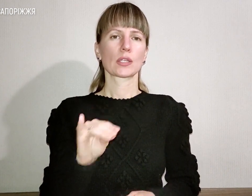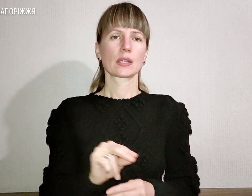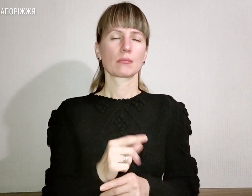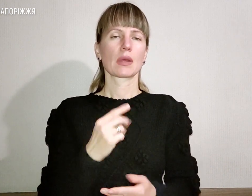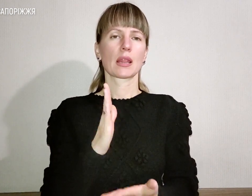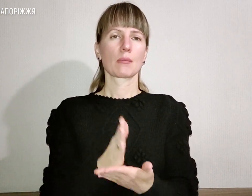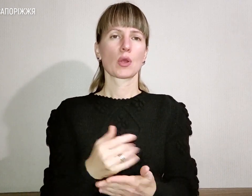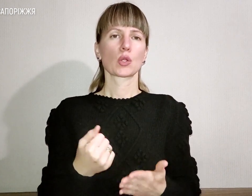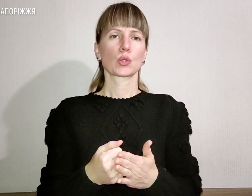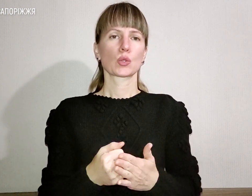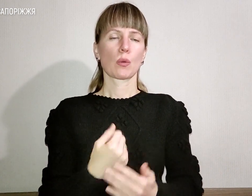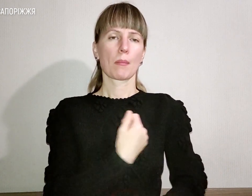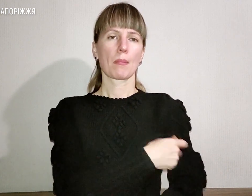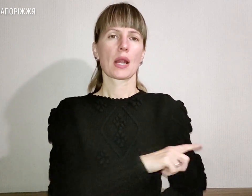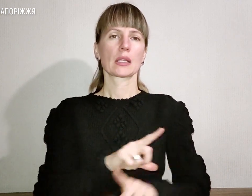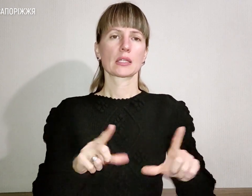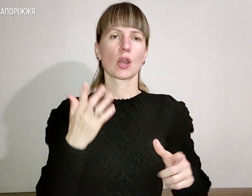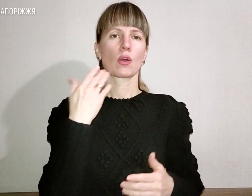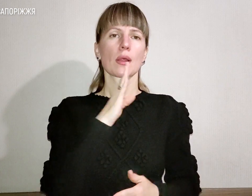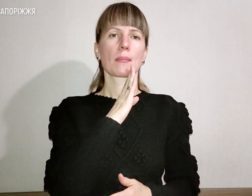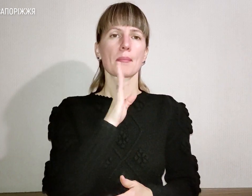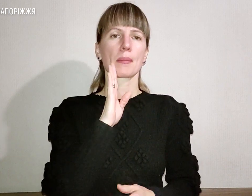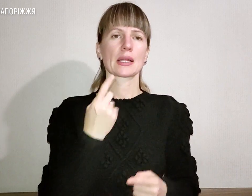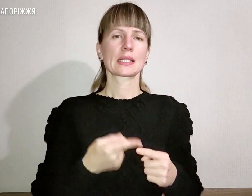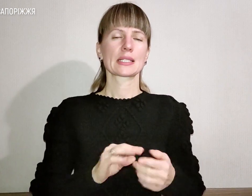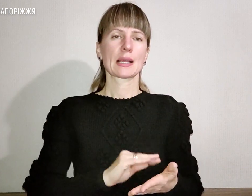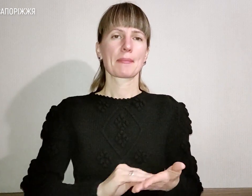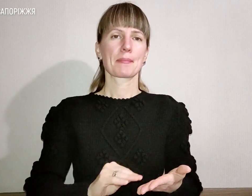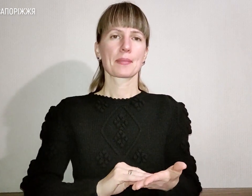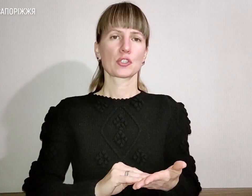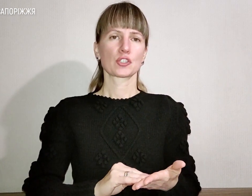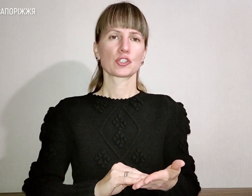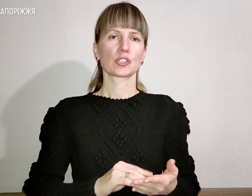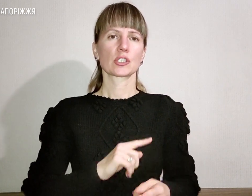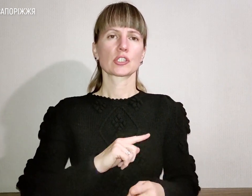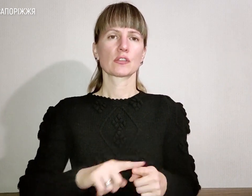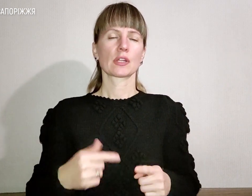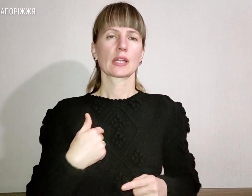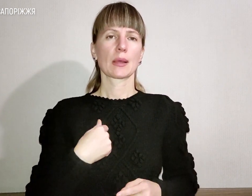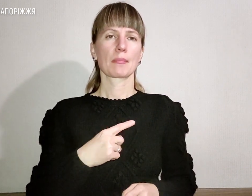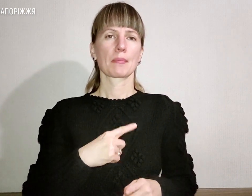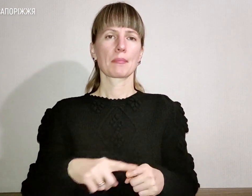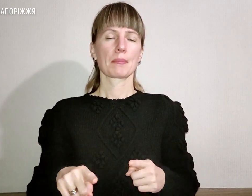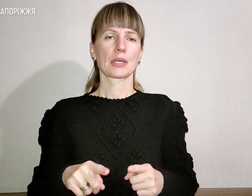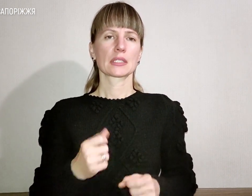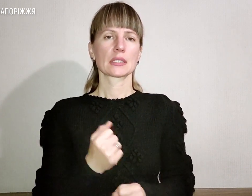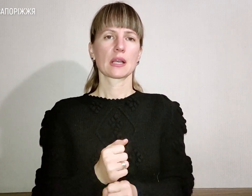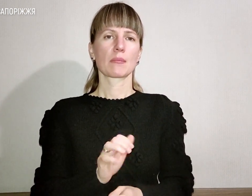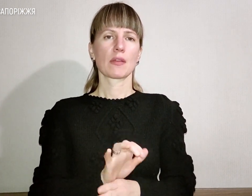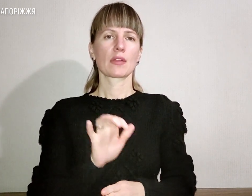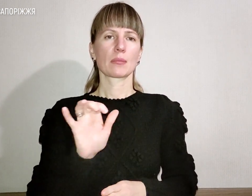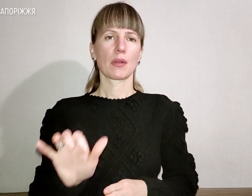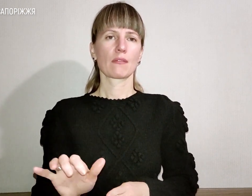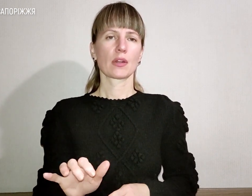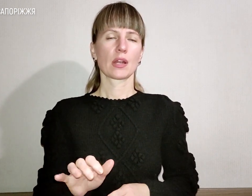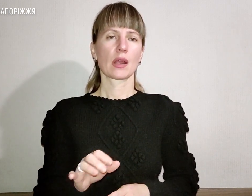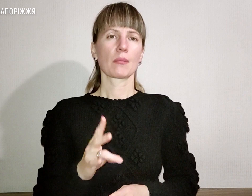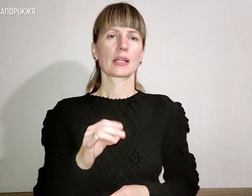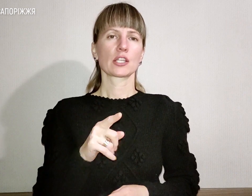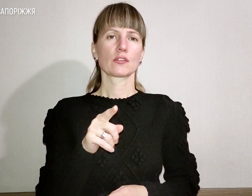направляємо до стаціонару, просто коли мати це пише швидко нам, тому швидко реагуємо і відправляємо, ніж вона сидить вдома, не знає, що